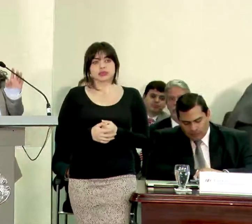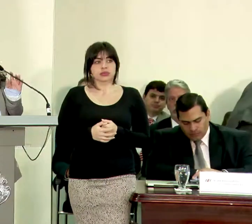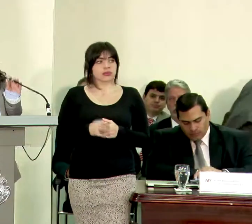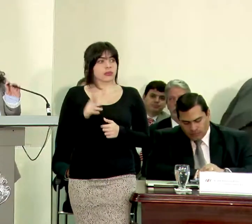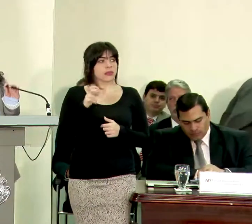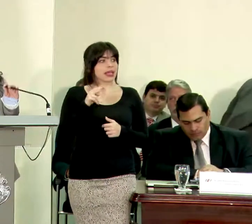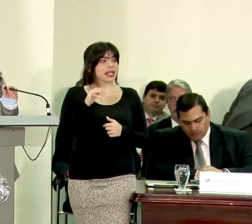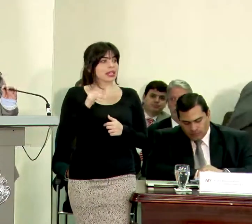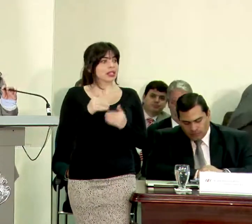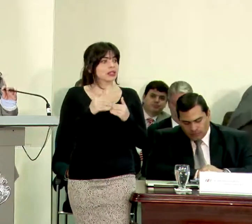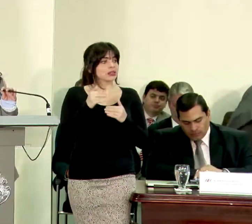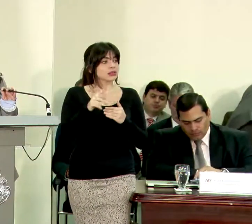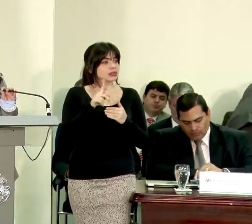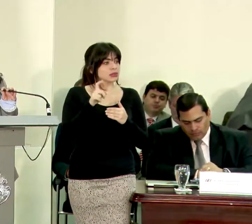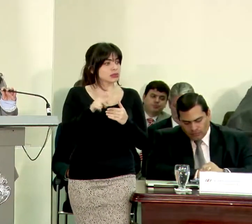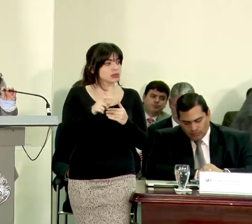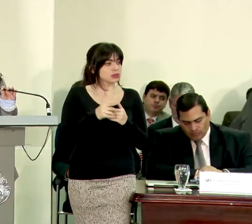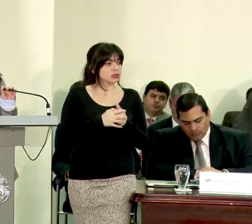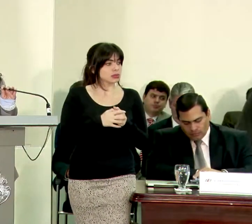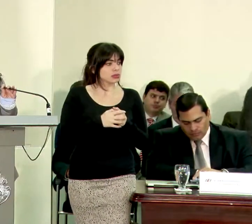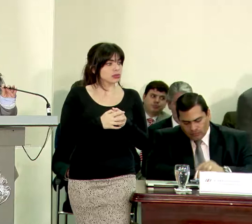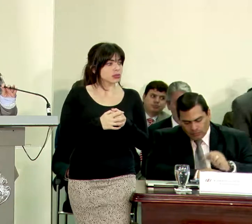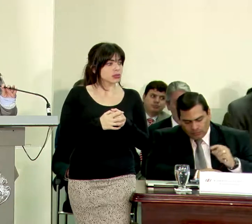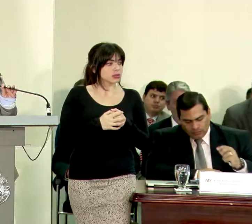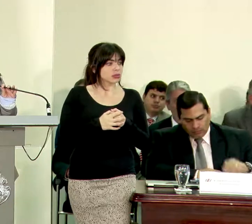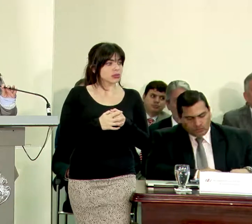Melanie, disculpa, ¿la siguiente consulta era para?